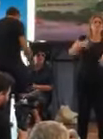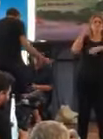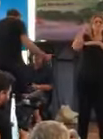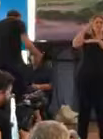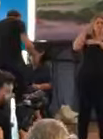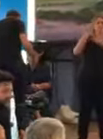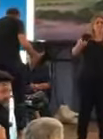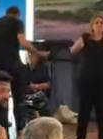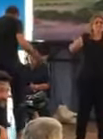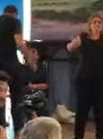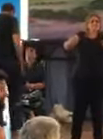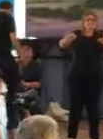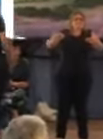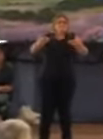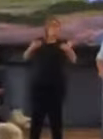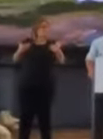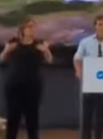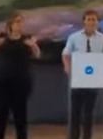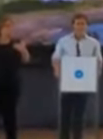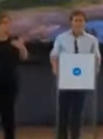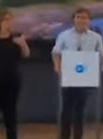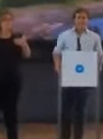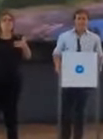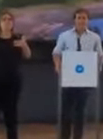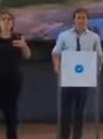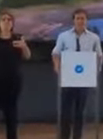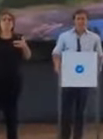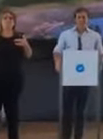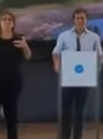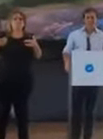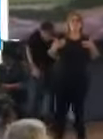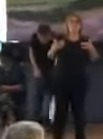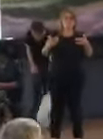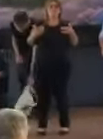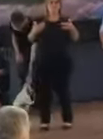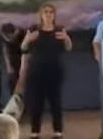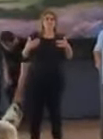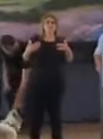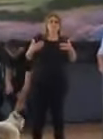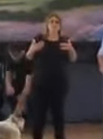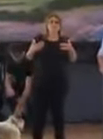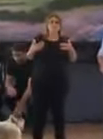cámara y se corre el partido. No, no. ¿Sí vamos arriba. Correr la cámara un poquito para acá, ¿no?